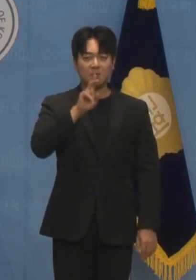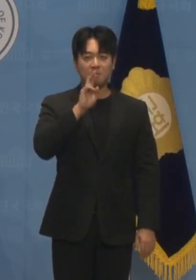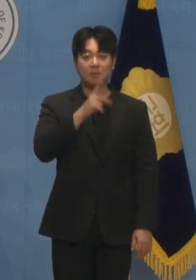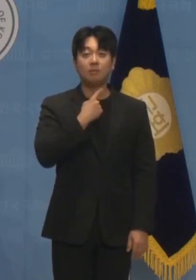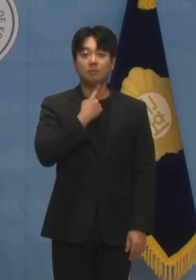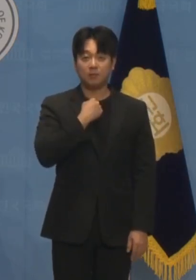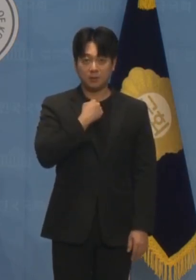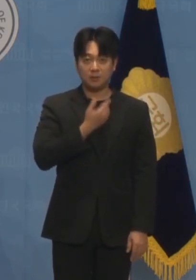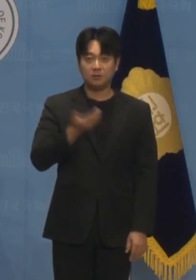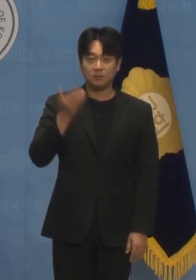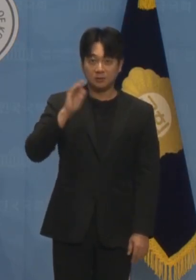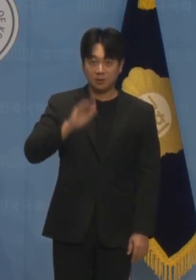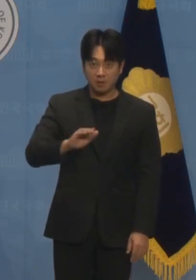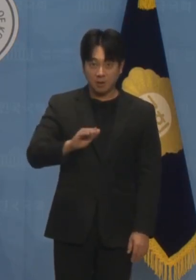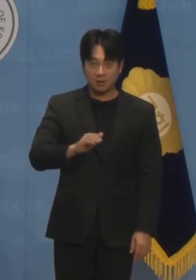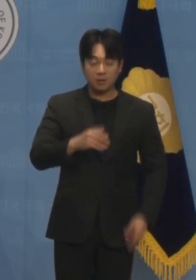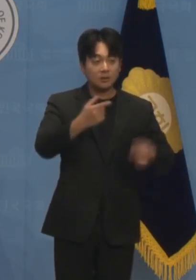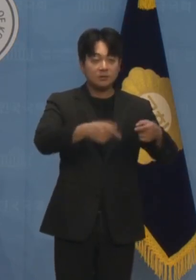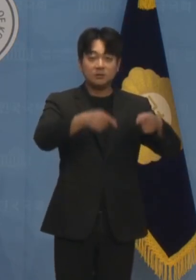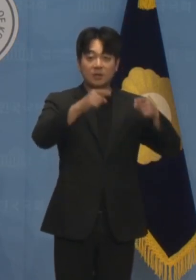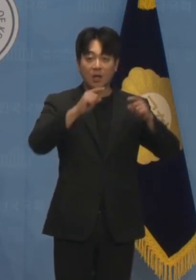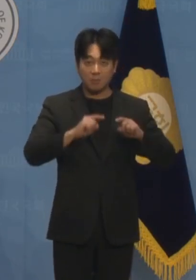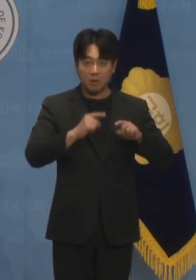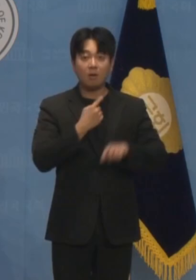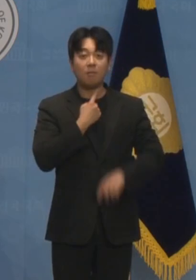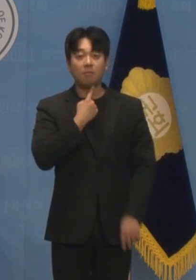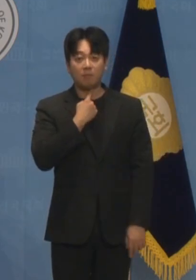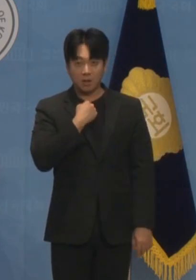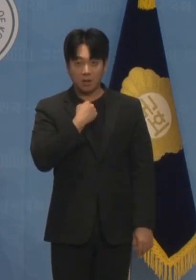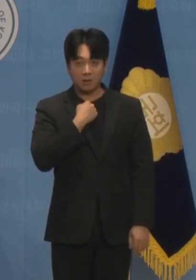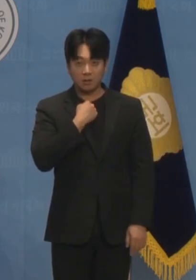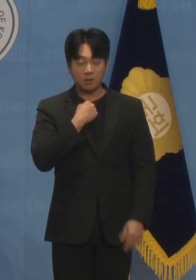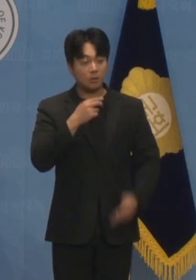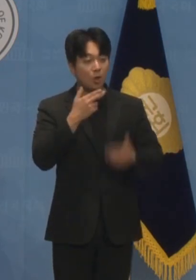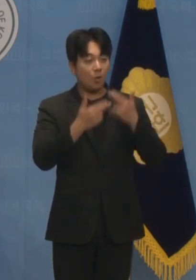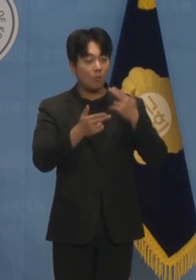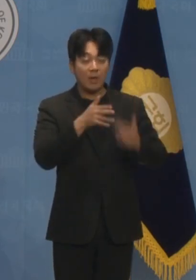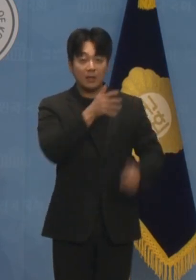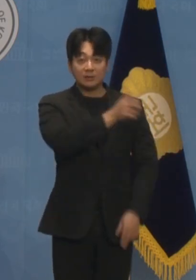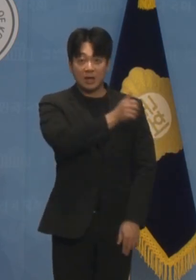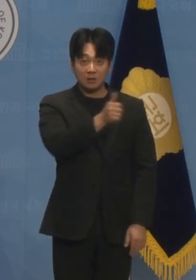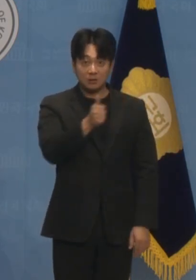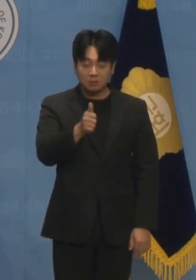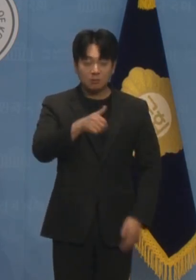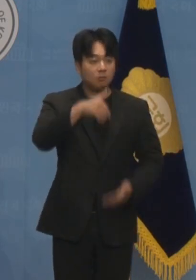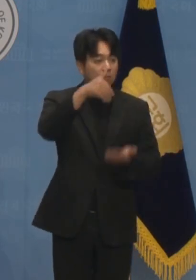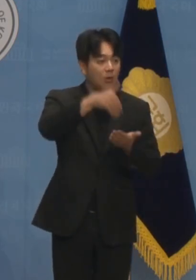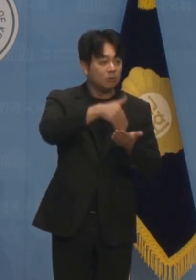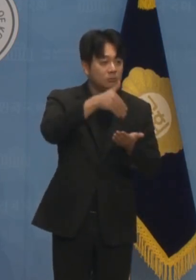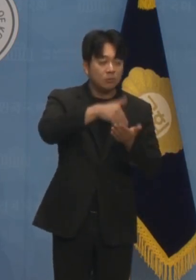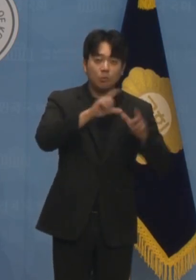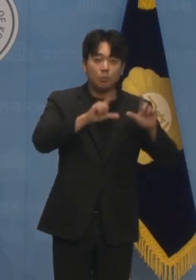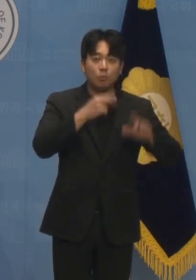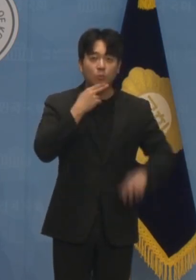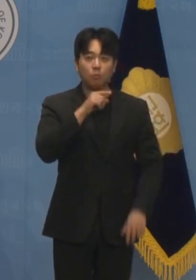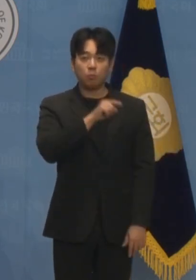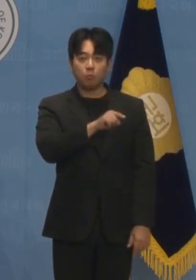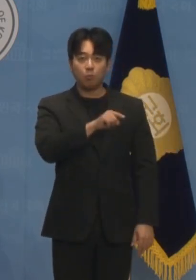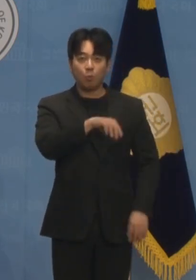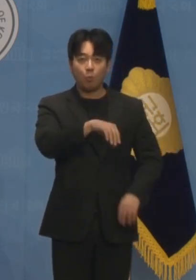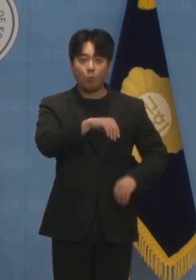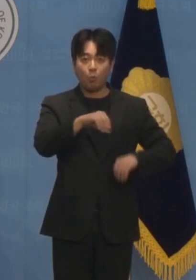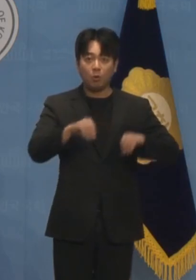질타했습니다만 참석한 체육단체 회장들은 반성과 책임지는 자세는커녕